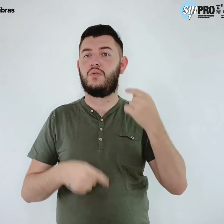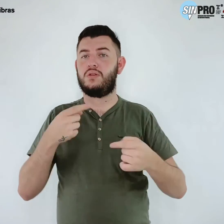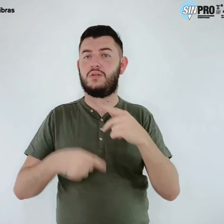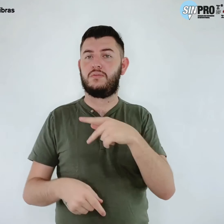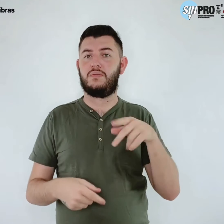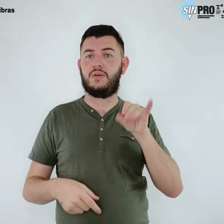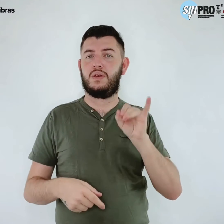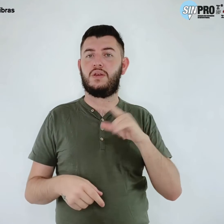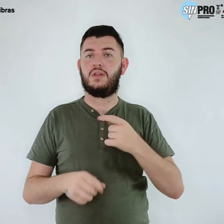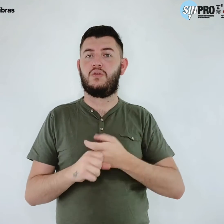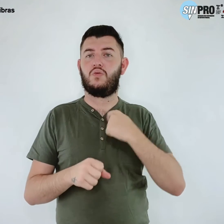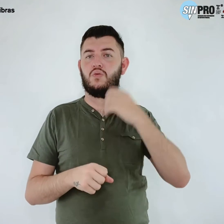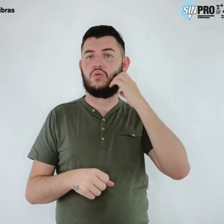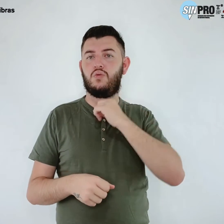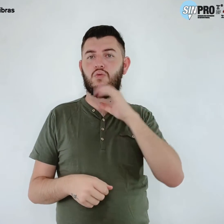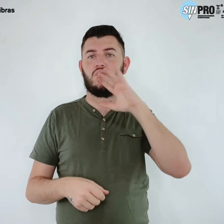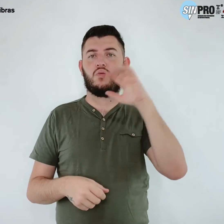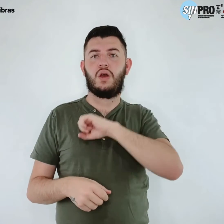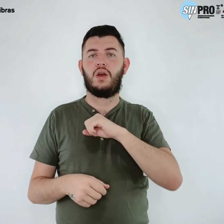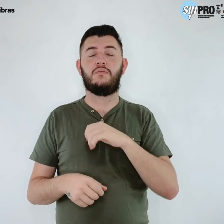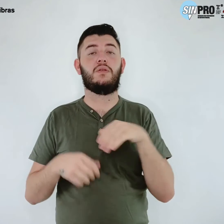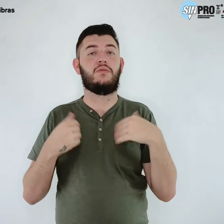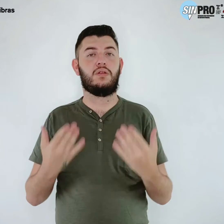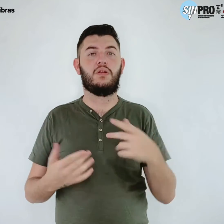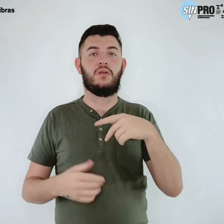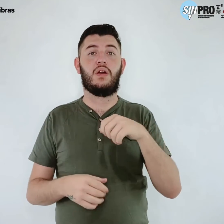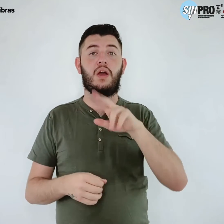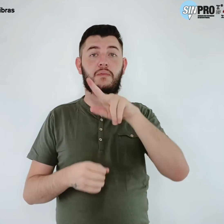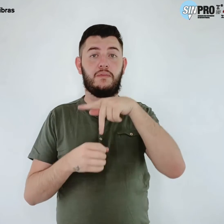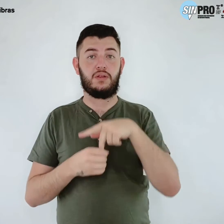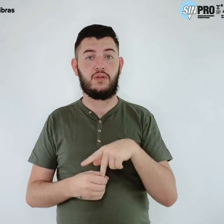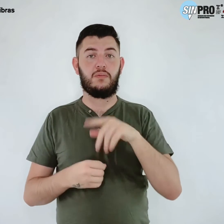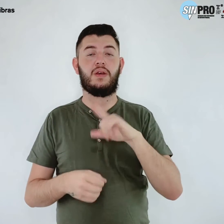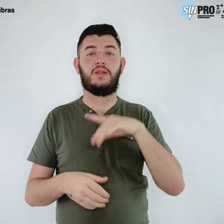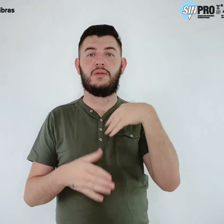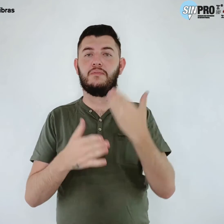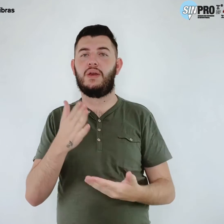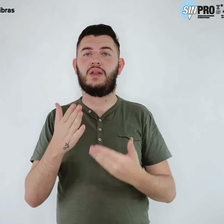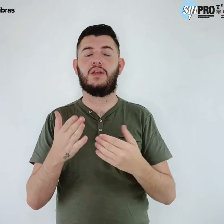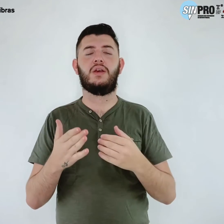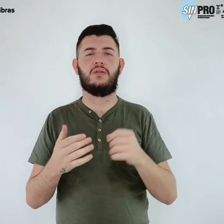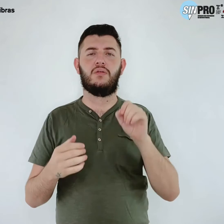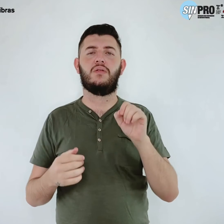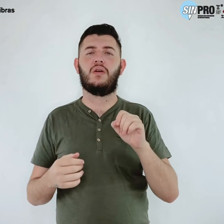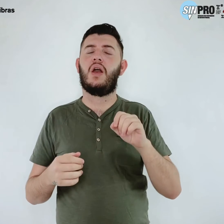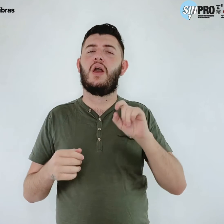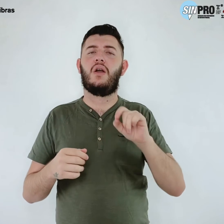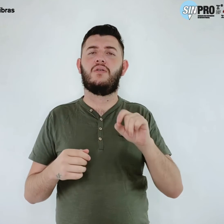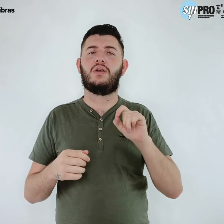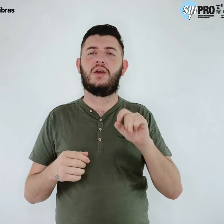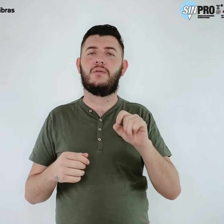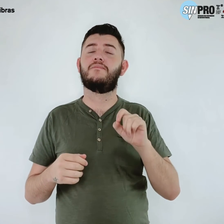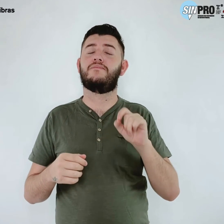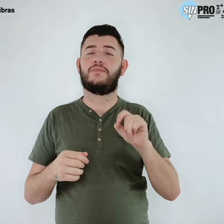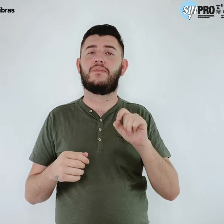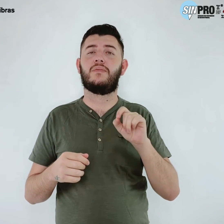do PPI. Apesar de ter um lucro imediato, rápido, a Petrobras está perdendo o mercado